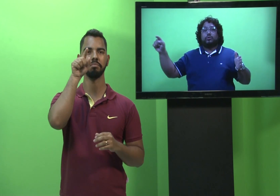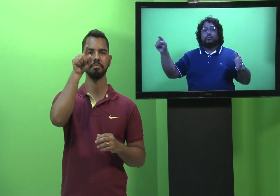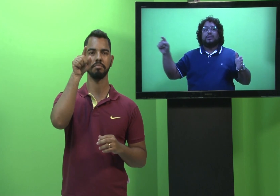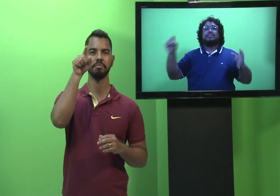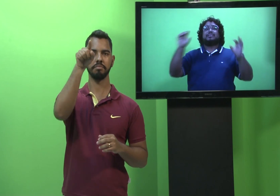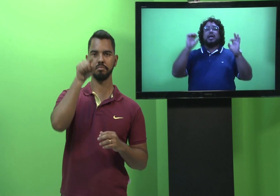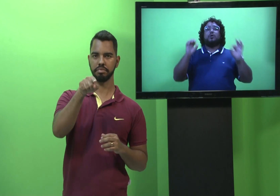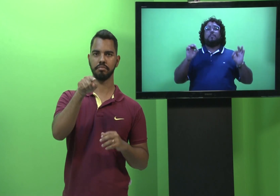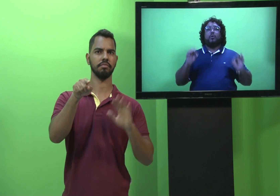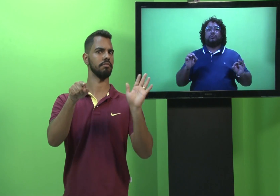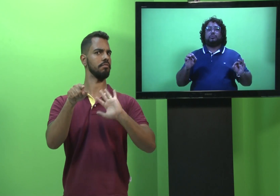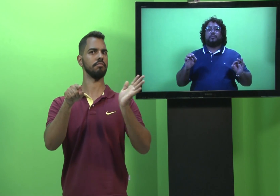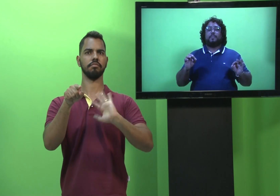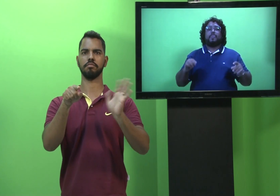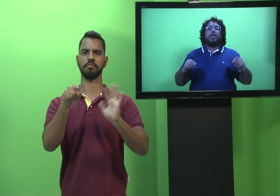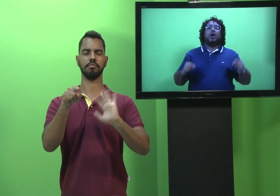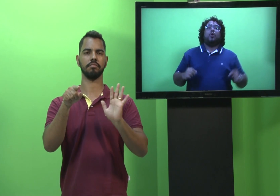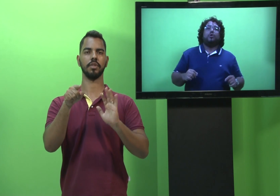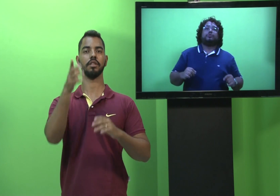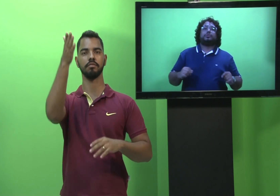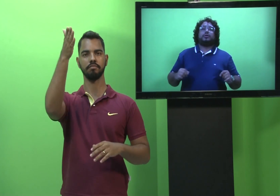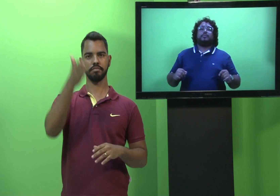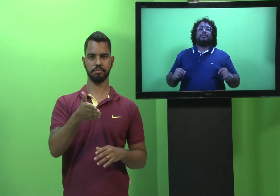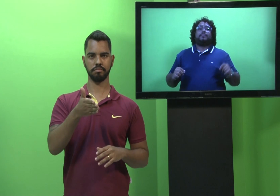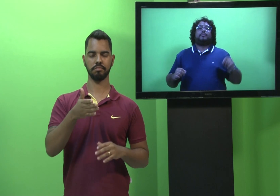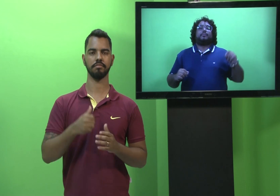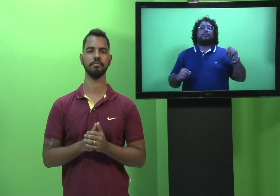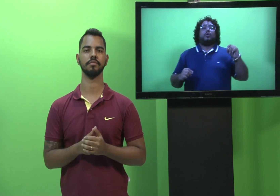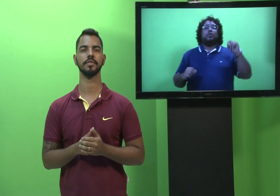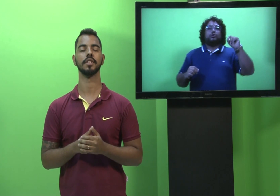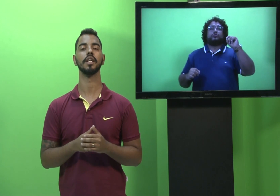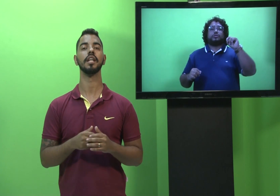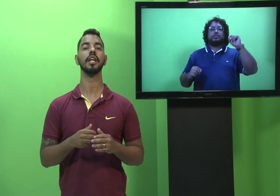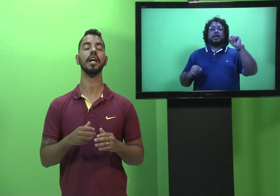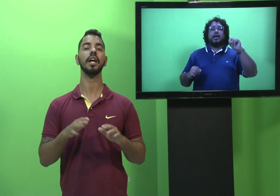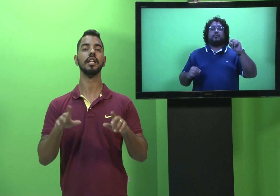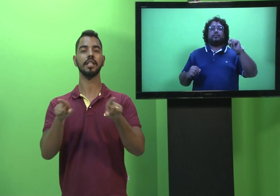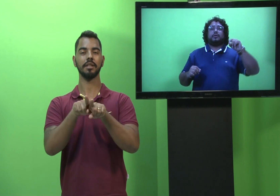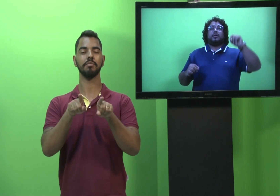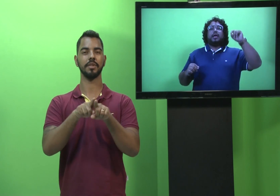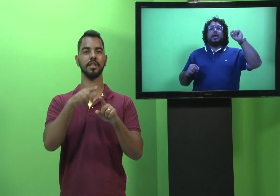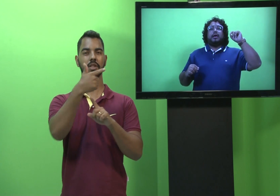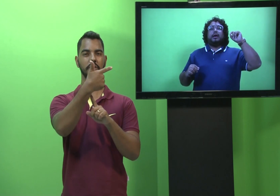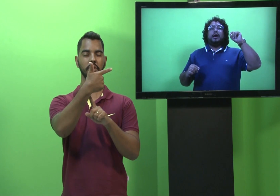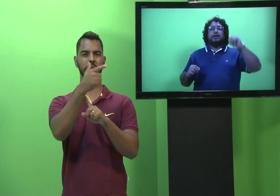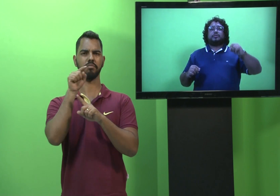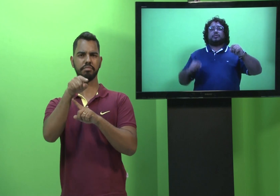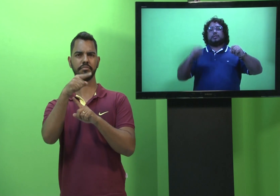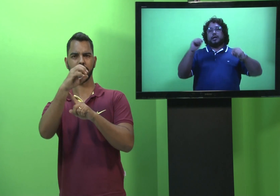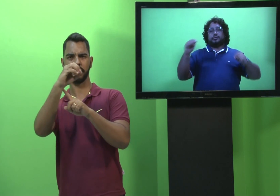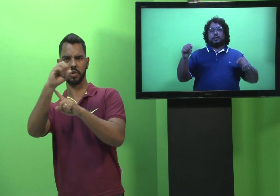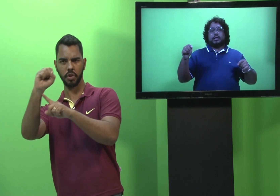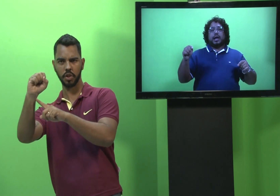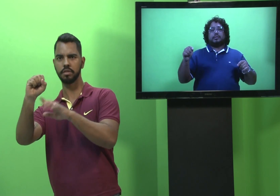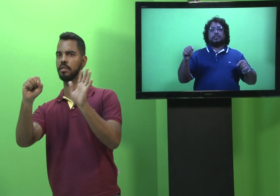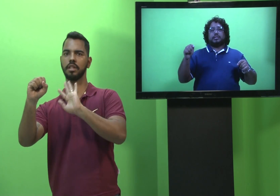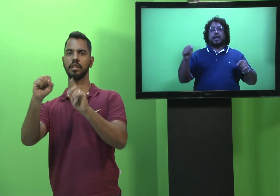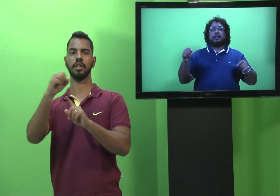2008 sem o ponto. O uso de zero antes das unidades de